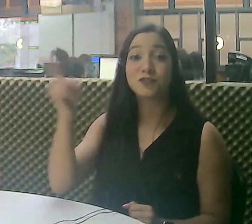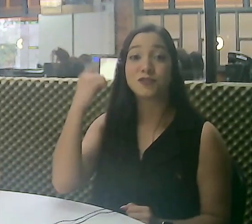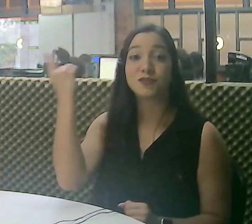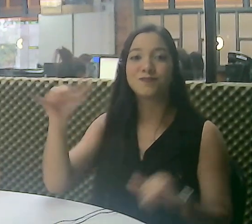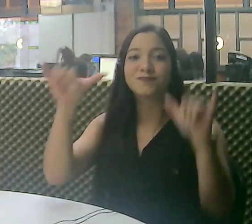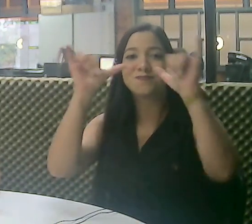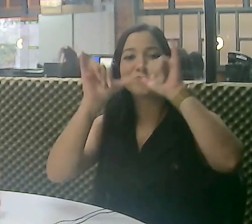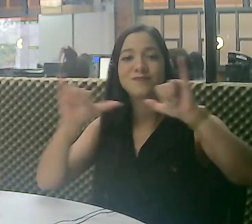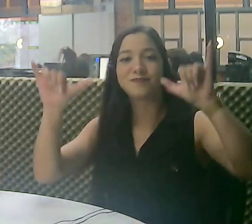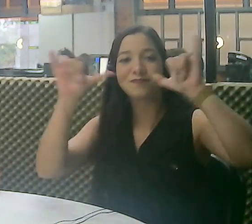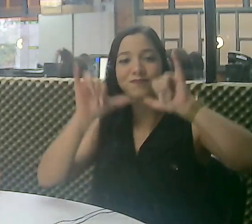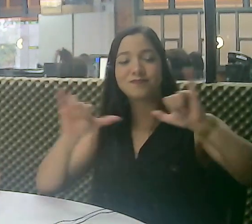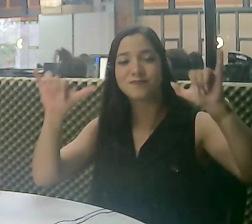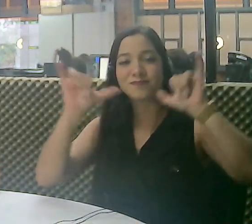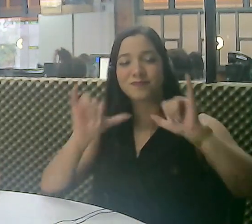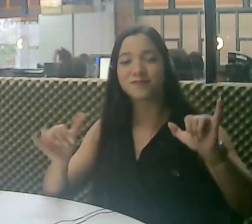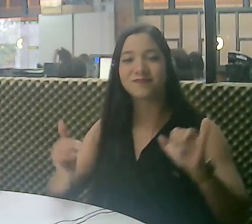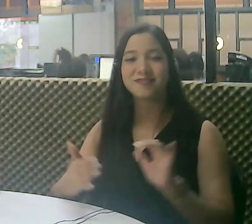Giro de